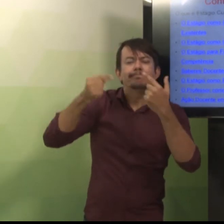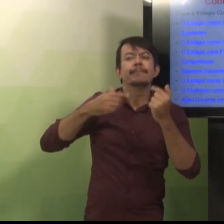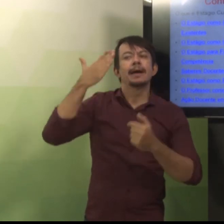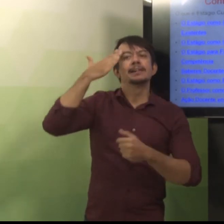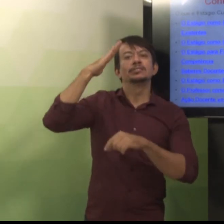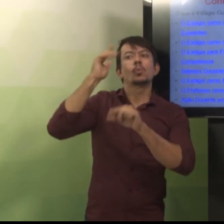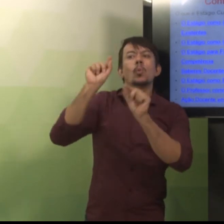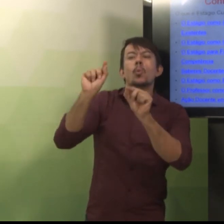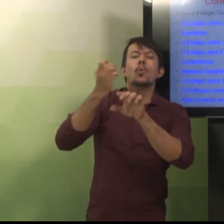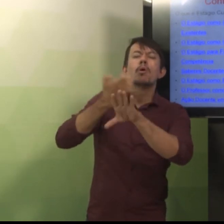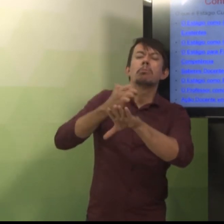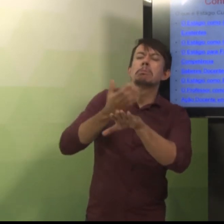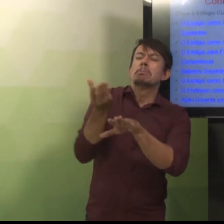a respeito do estágio.